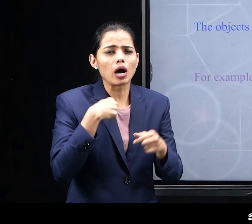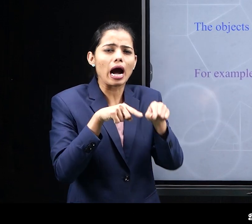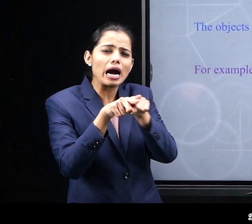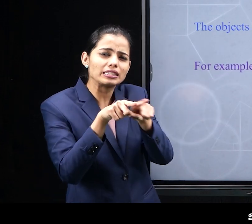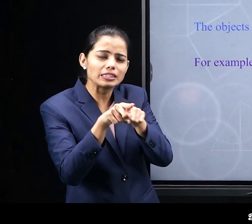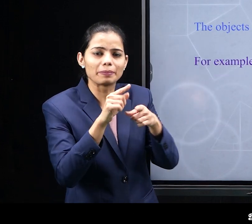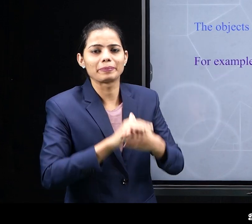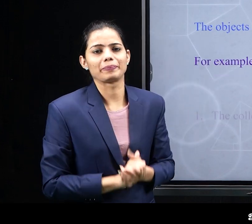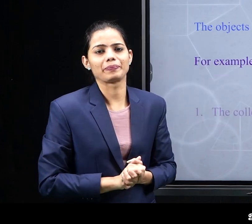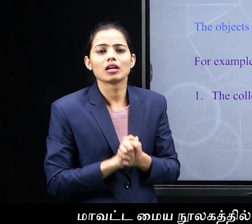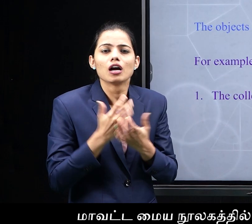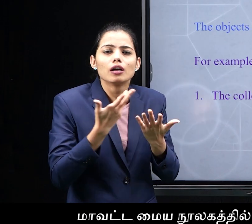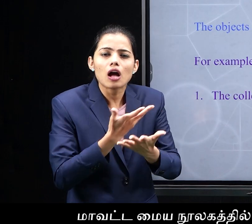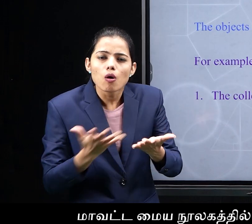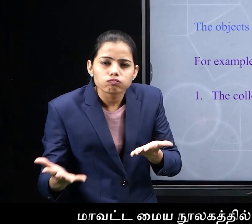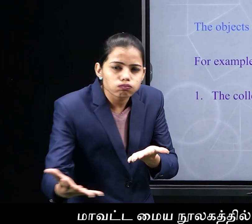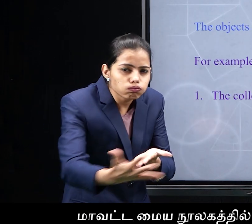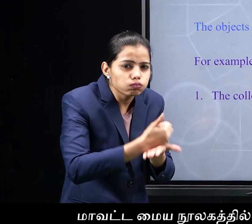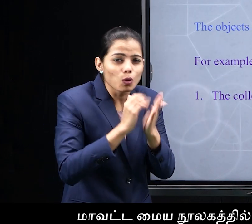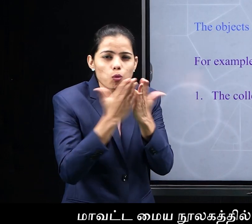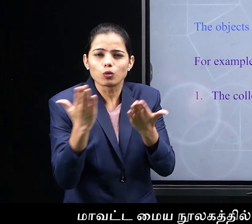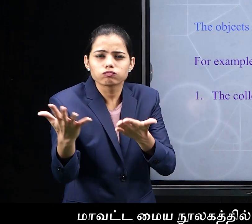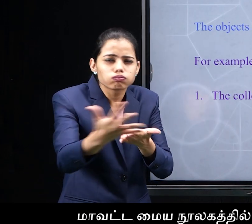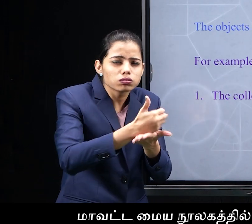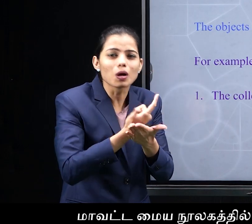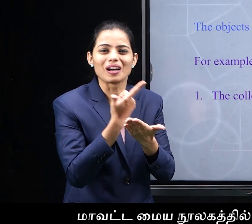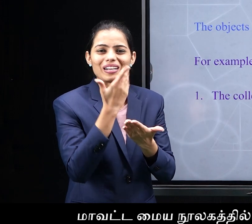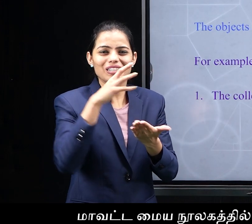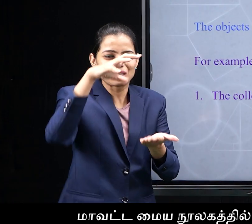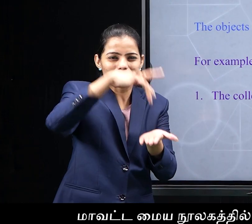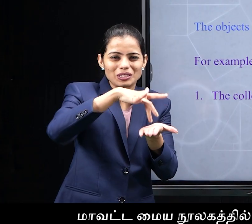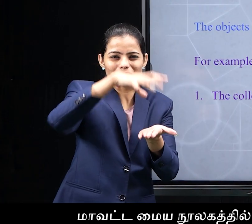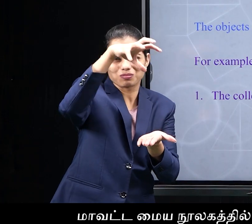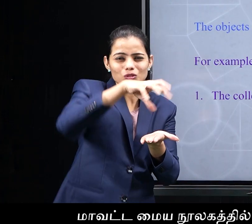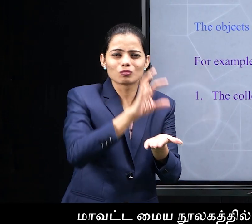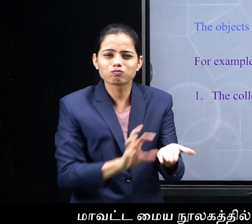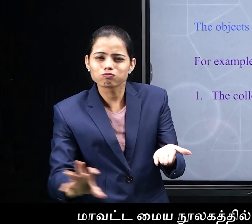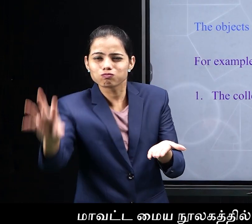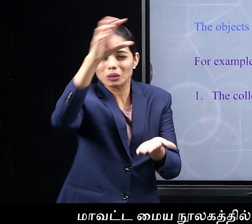உதாரணமாக, 1. மாவட்ட மைய நூலகத்தில் உள்ள அனைத்து புத்தகங்களின் கணம்.